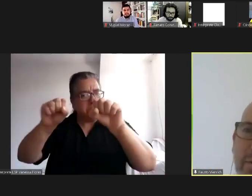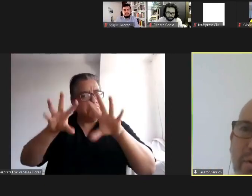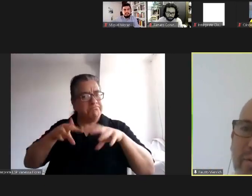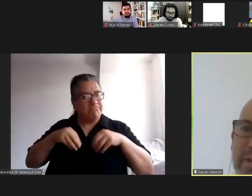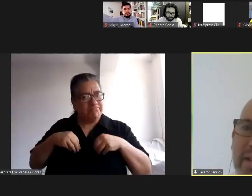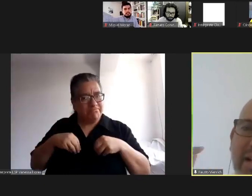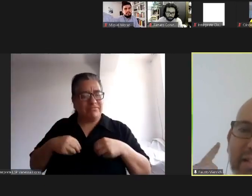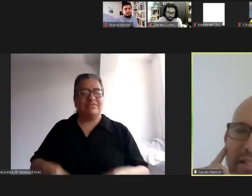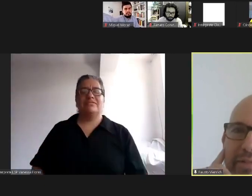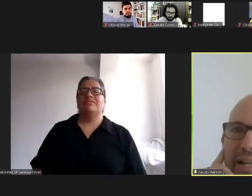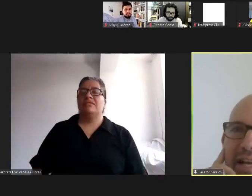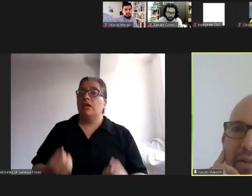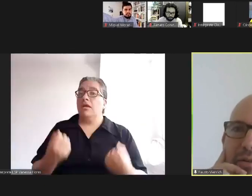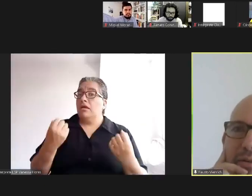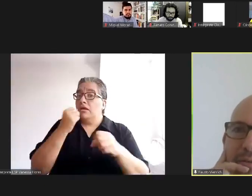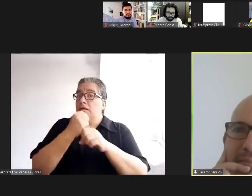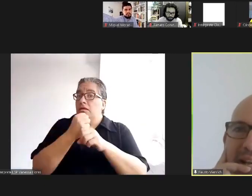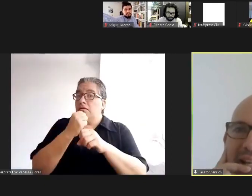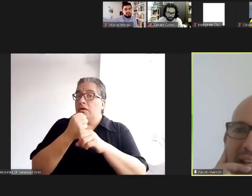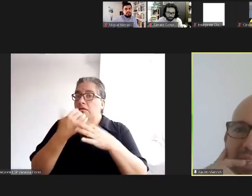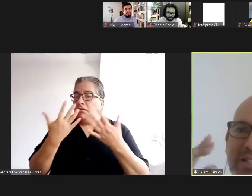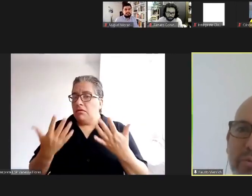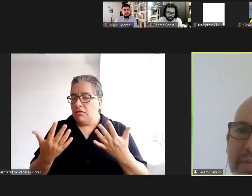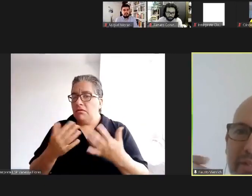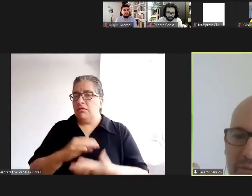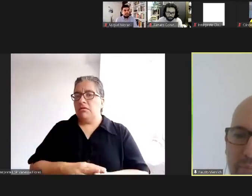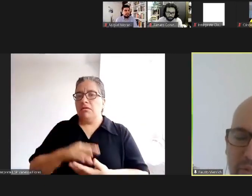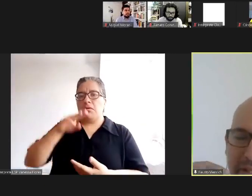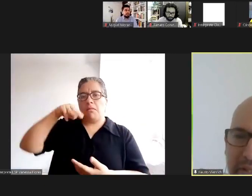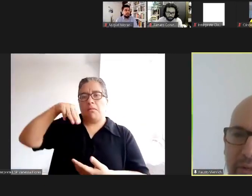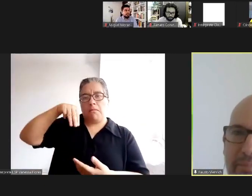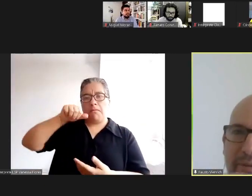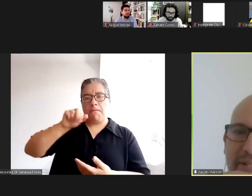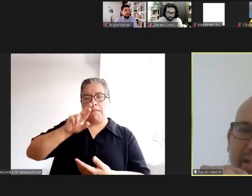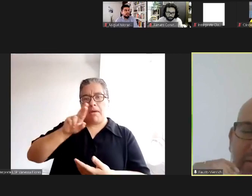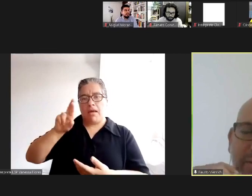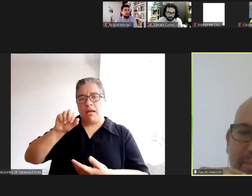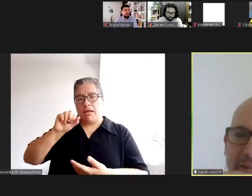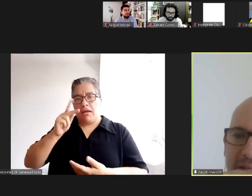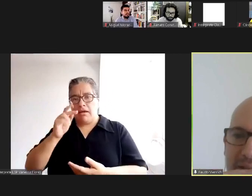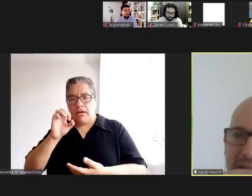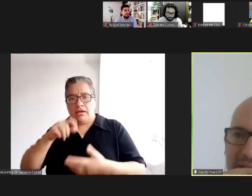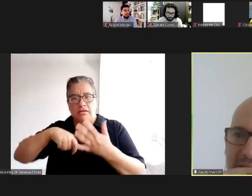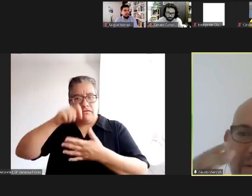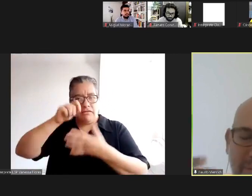de todo el entorno que ha significado Marrakech y su posterior implementación,